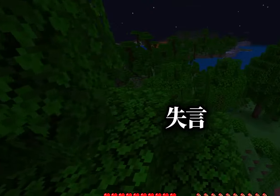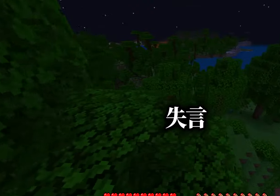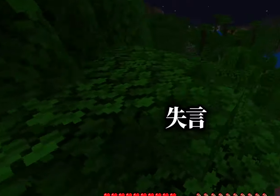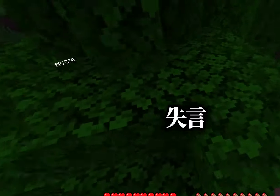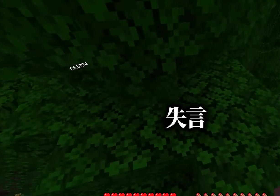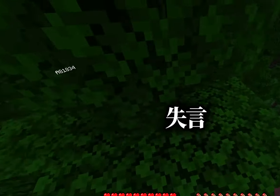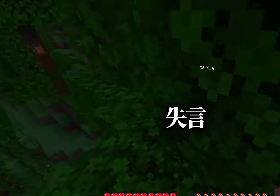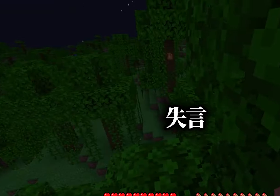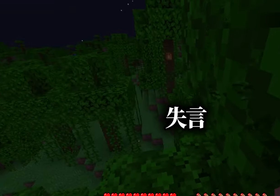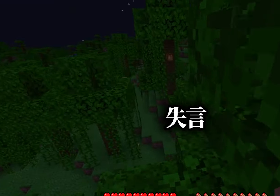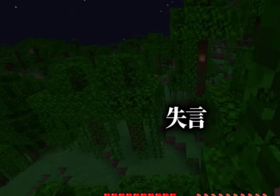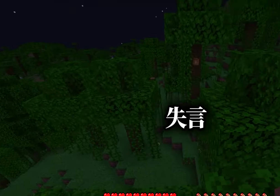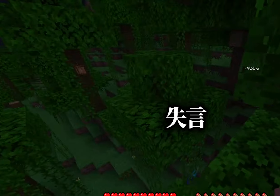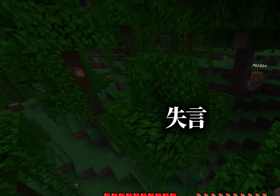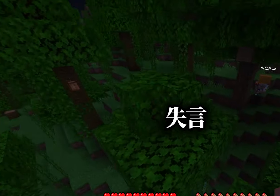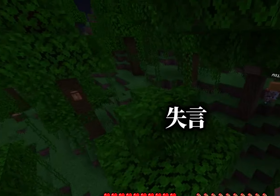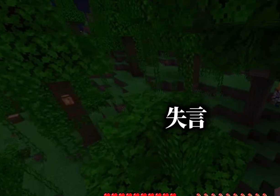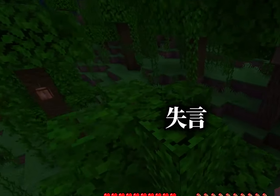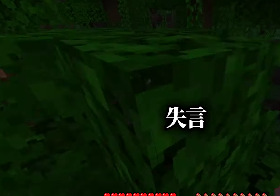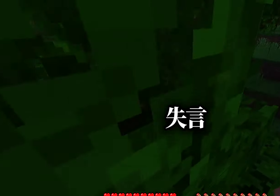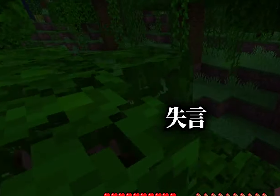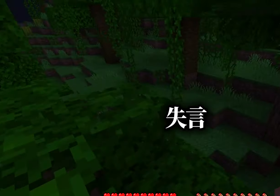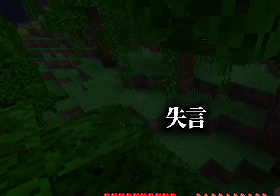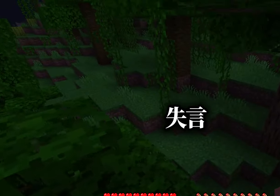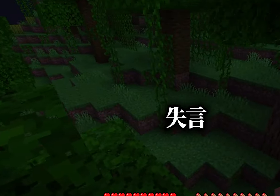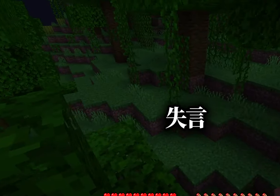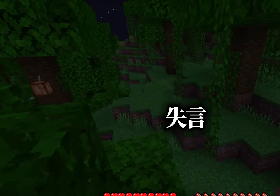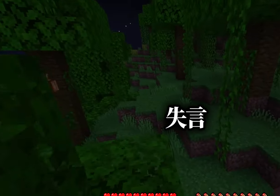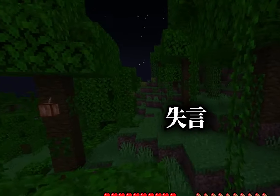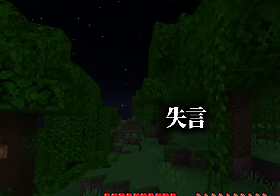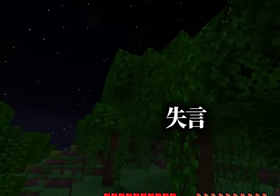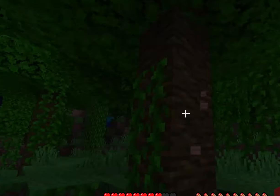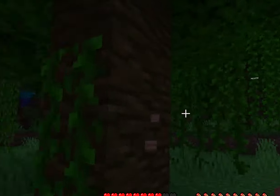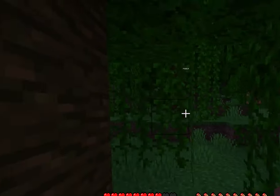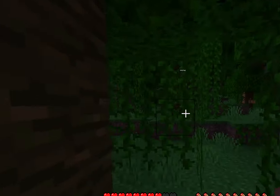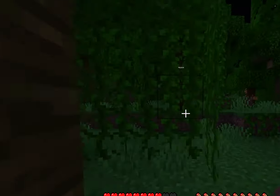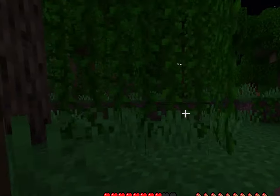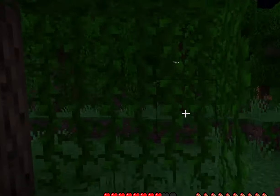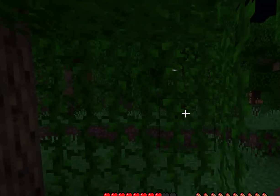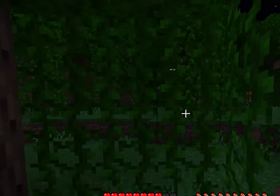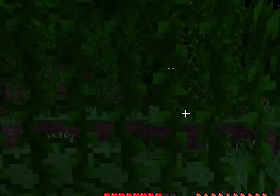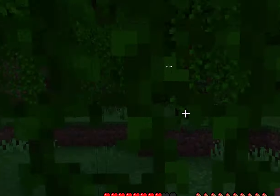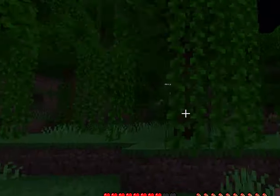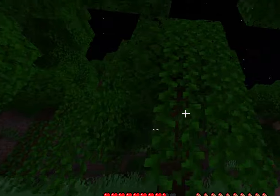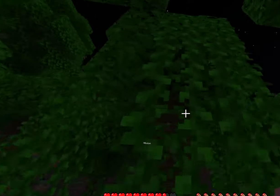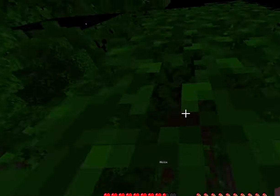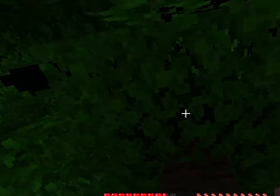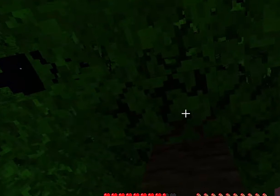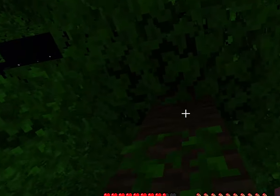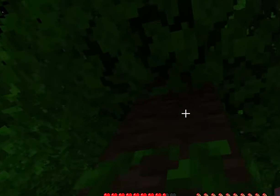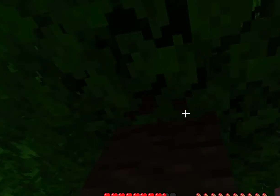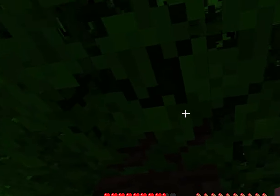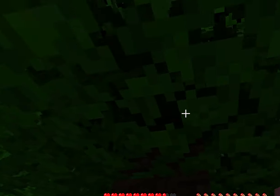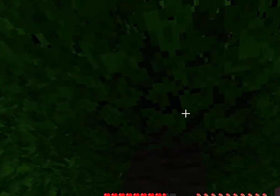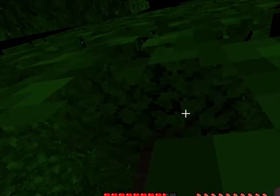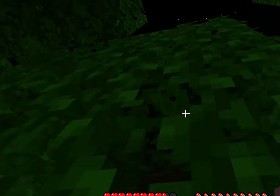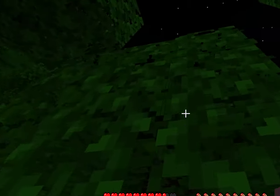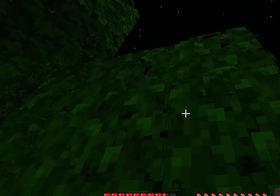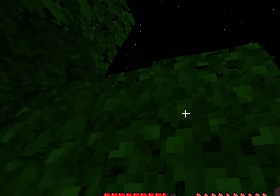今、びっくりした。今すごい、嬉しいことかなと思った。悲しいことでしたね。え?あ、いないいいいいないいない。